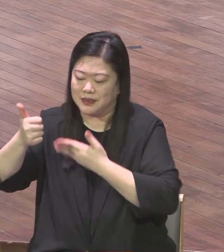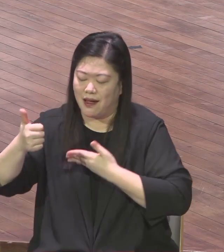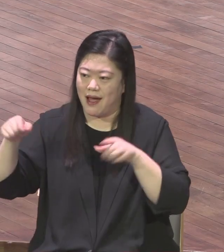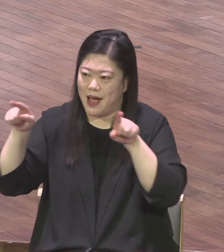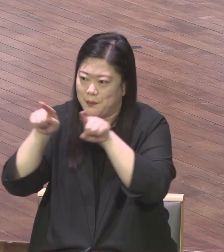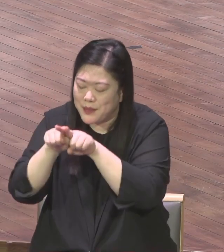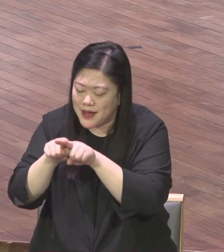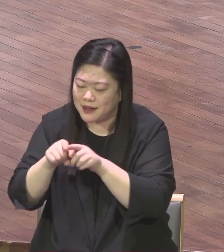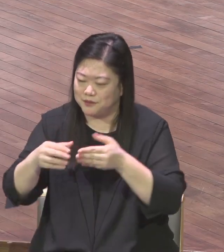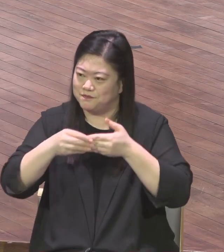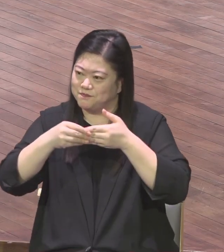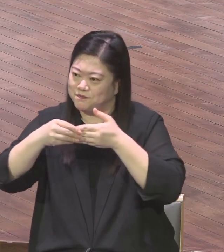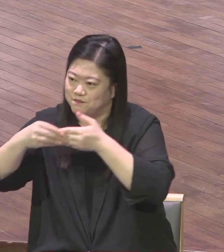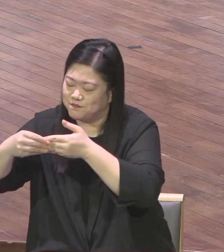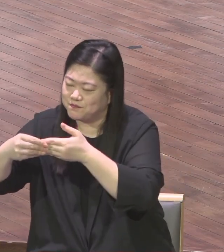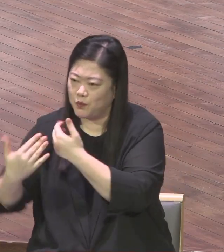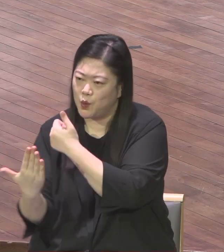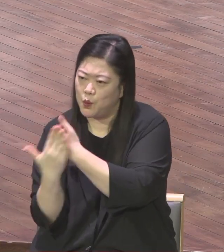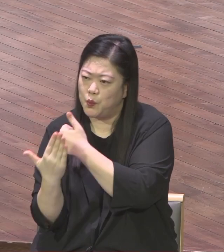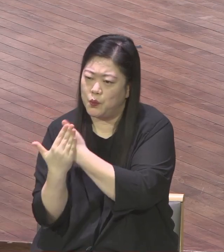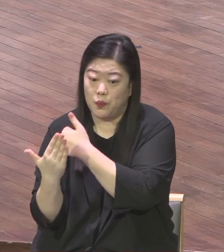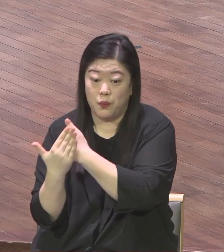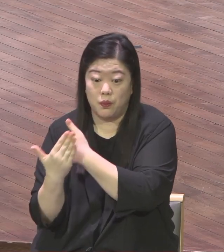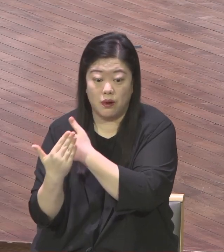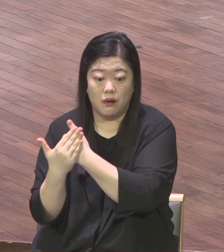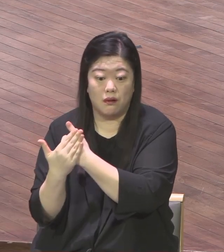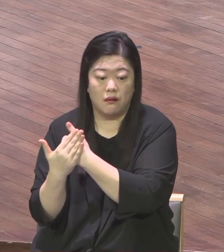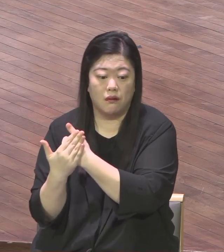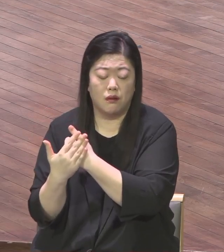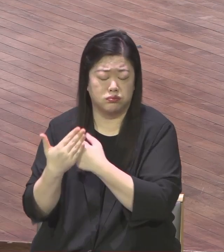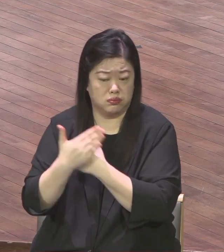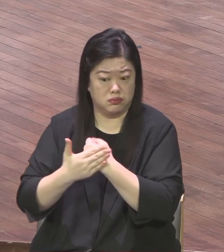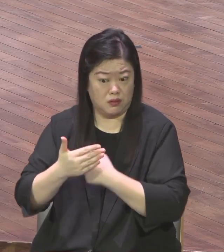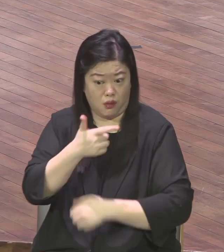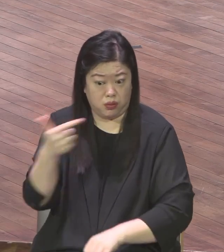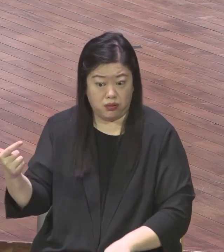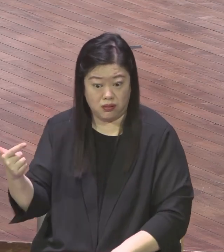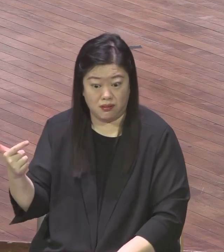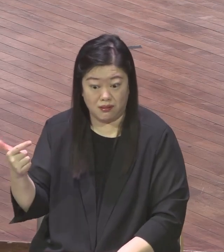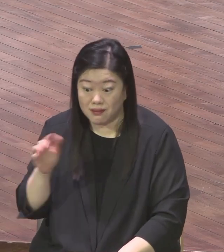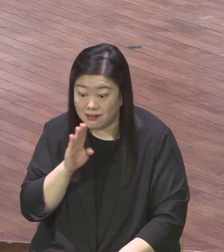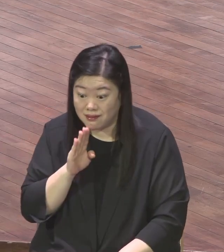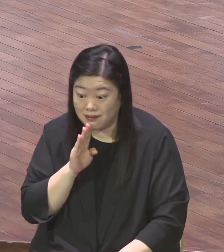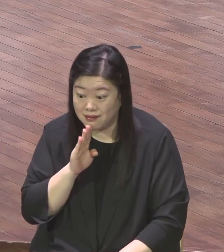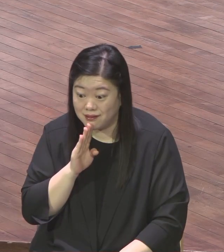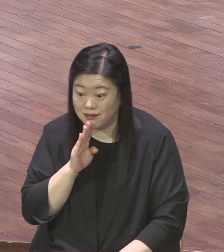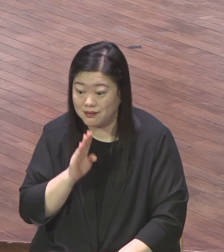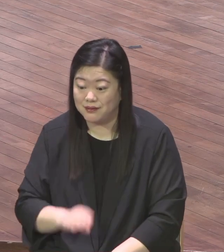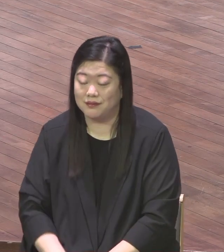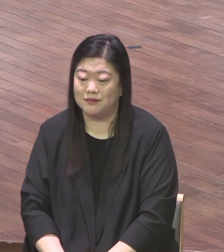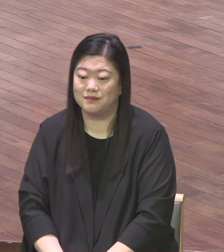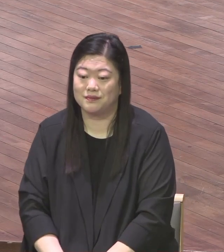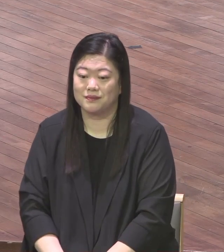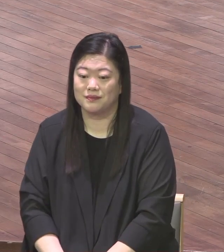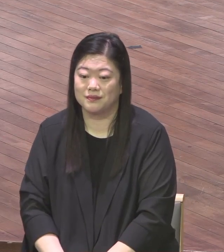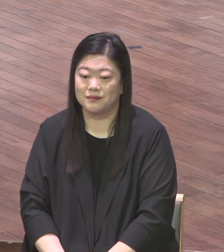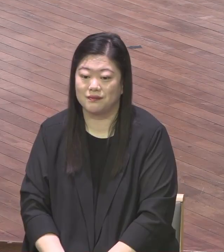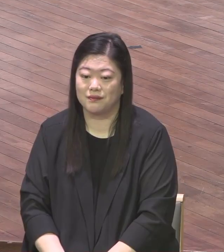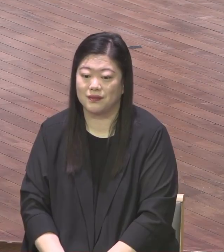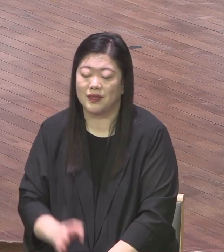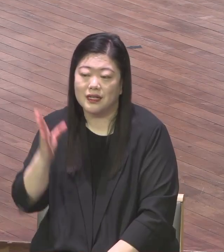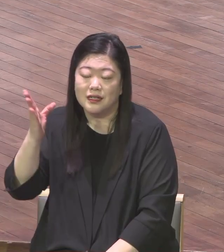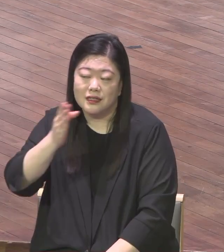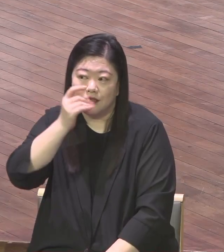통해서 역사하심이 얼마나 놀라운지, 이것이 얼마나 큰 축복이냐, 이 체험을